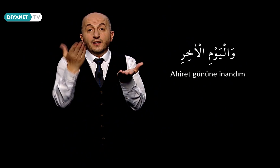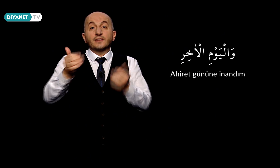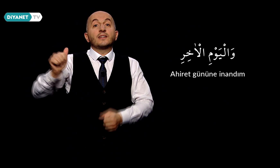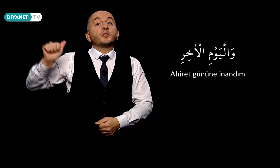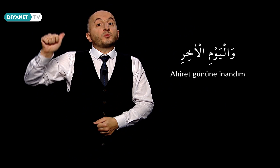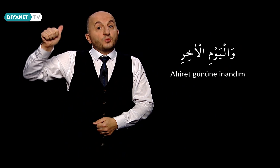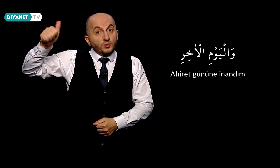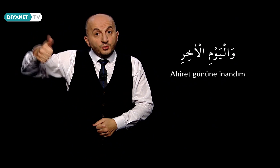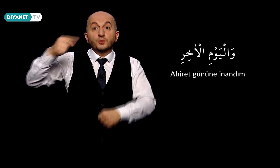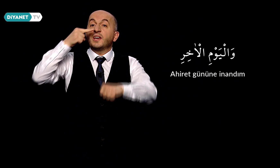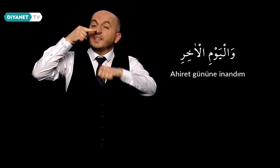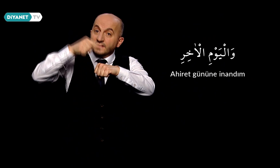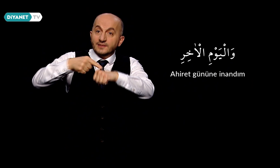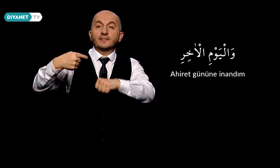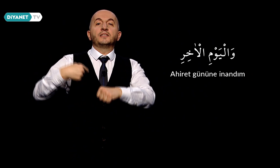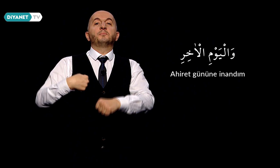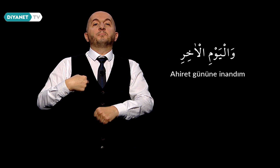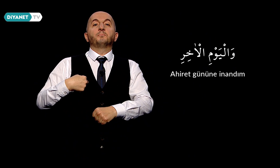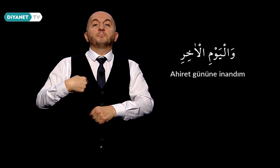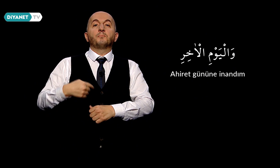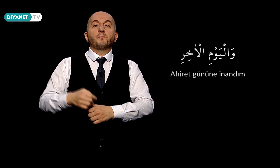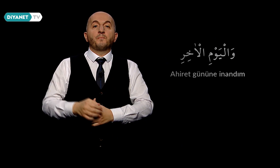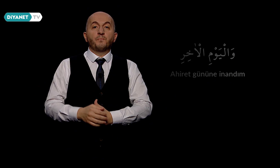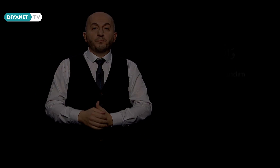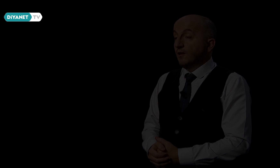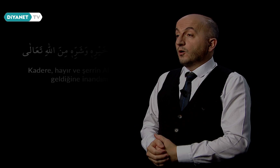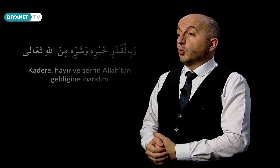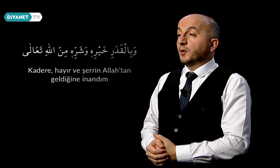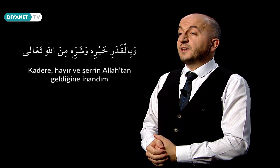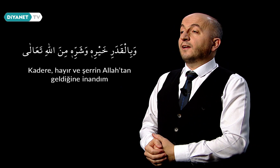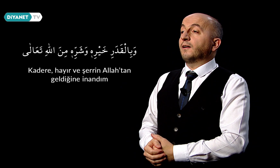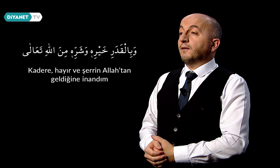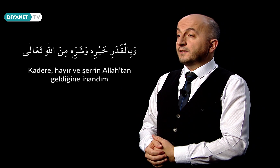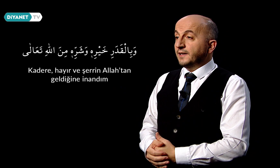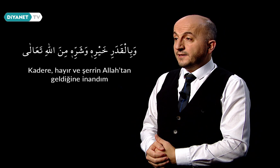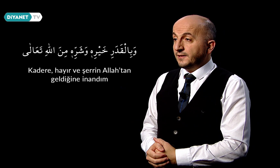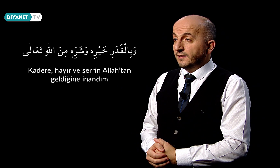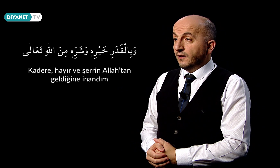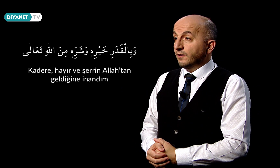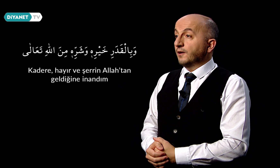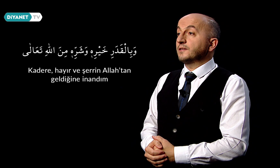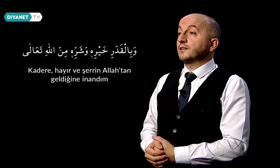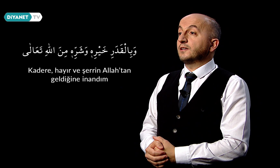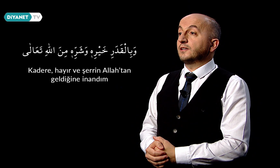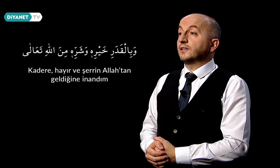ahiret gününe inandım. Ve bil kaderi hayrihi